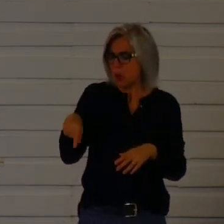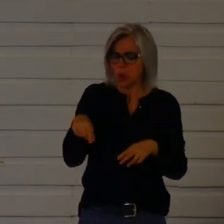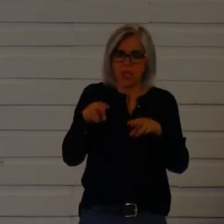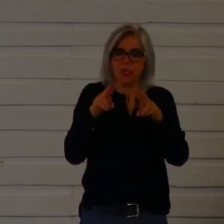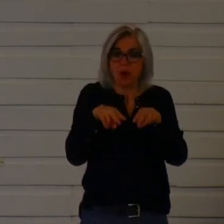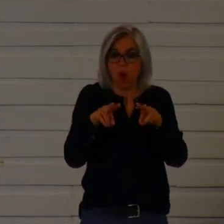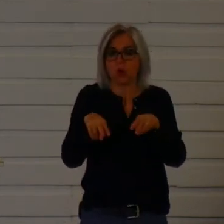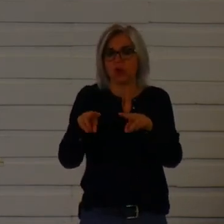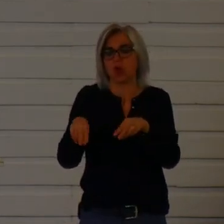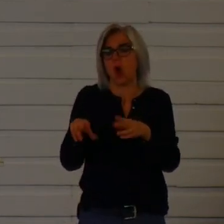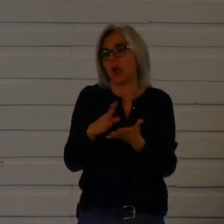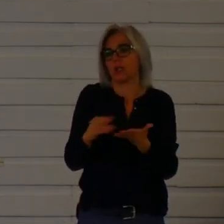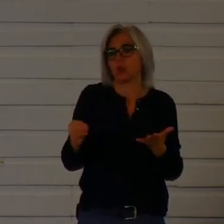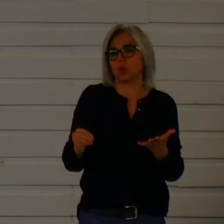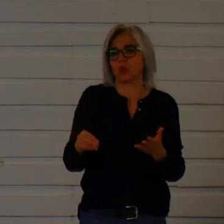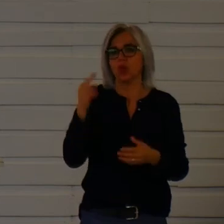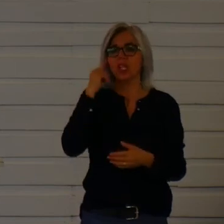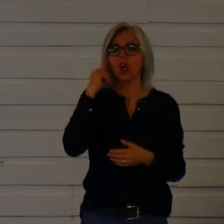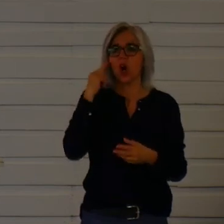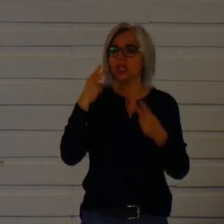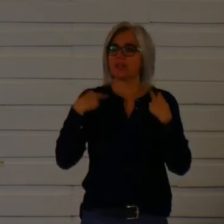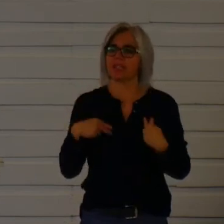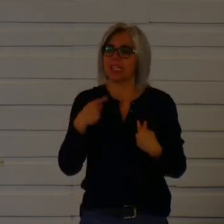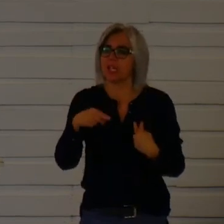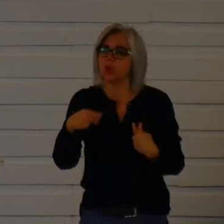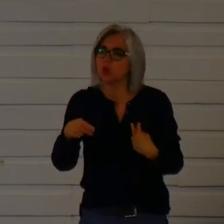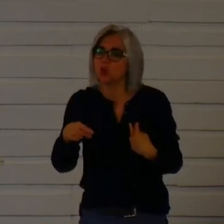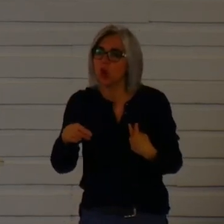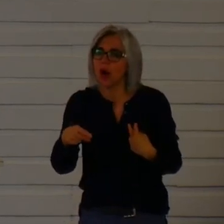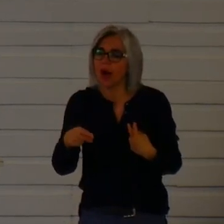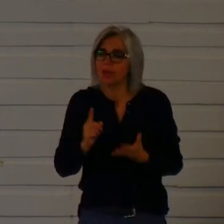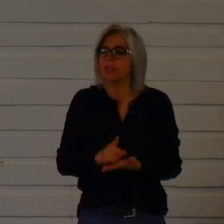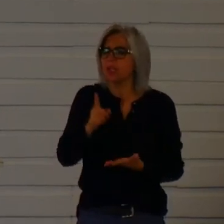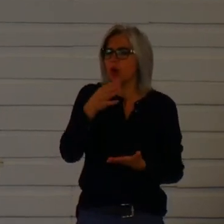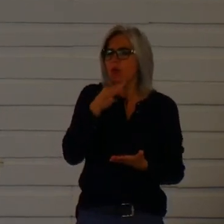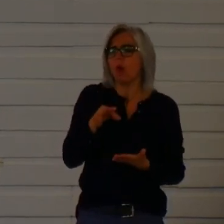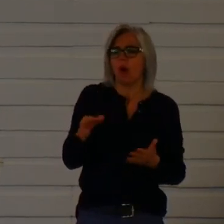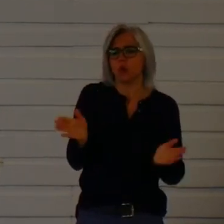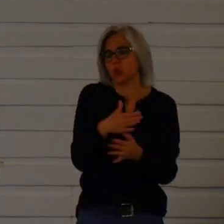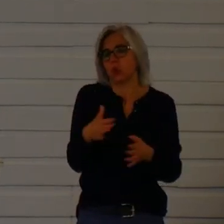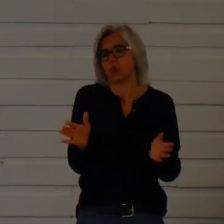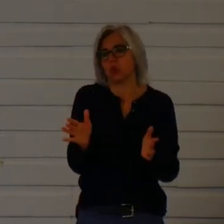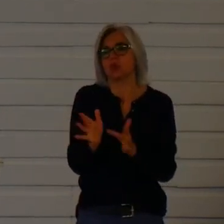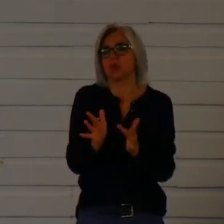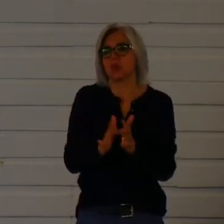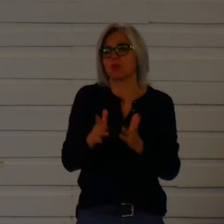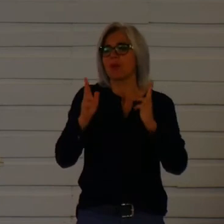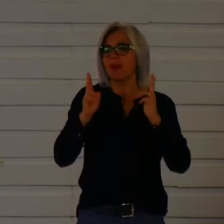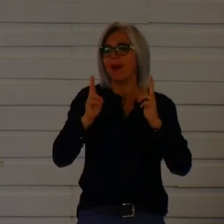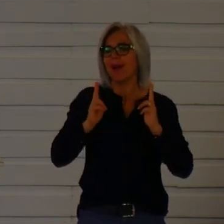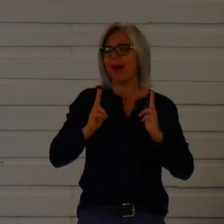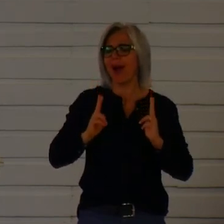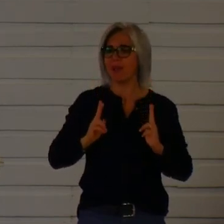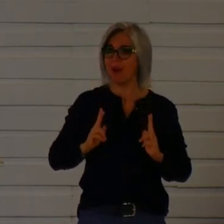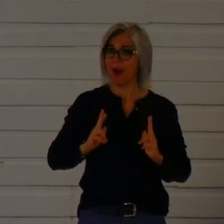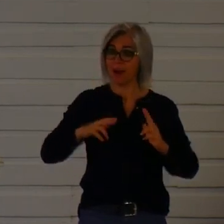nulla che il Signore non possa calmare, fermare, bloccare. Nulla. E qual è l'esclamazione dei discepoli? Chi